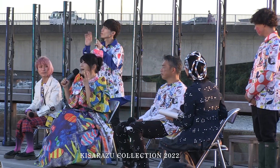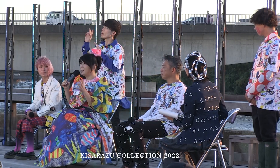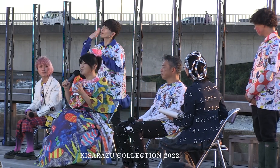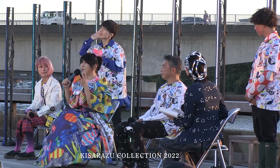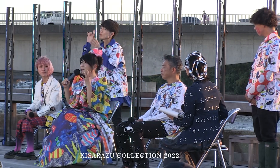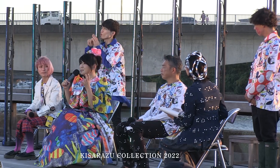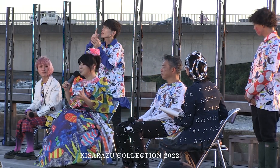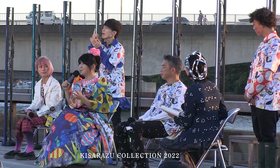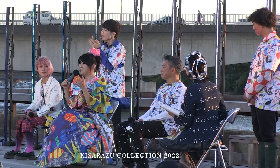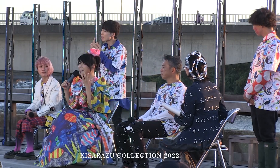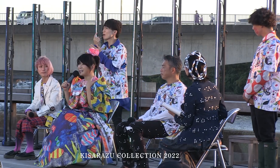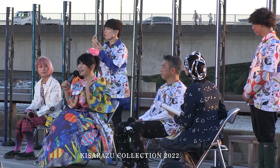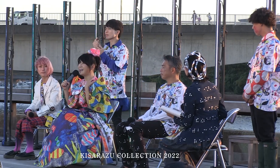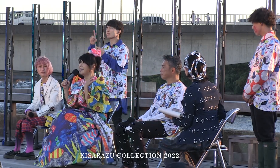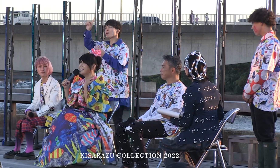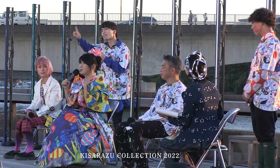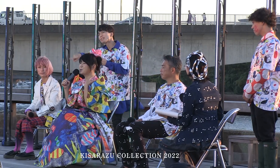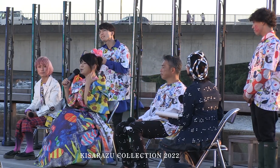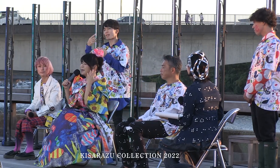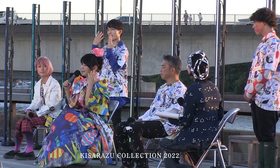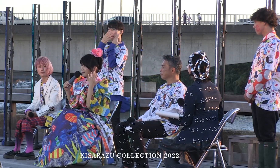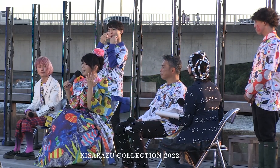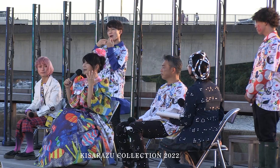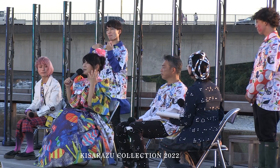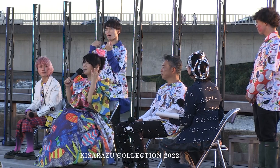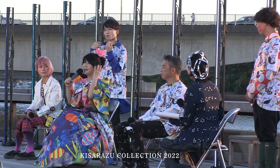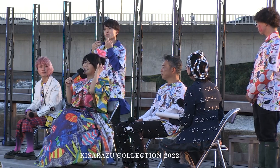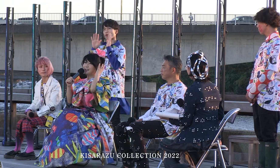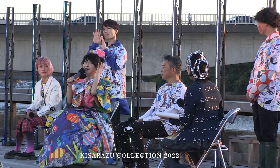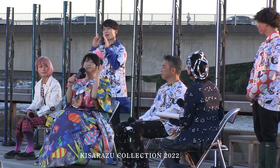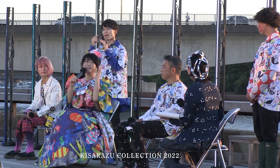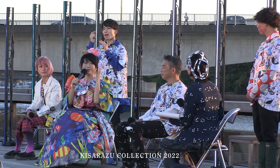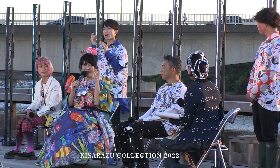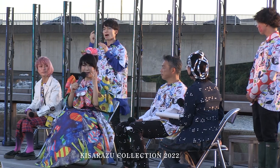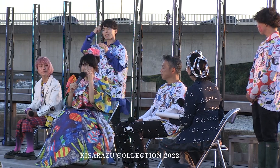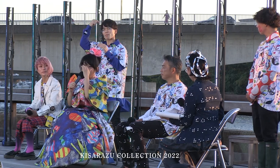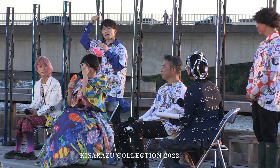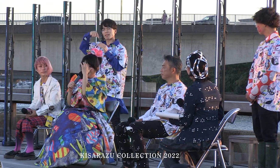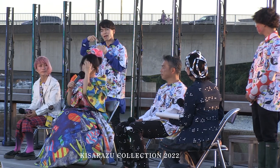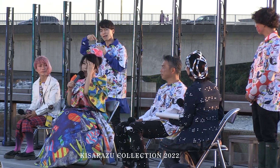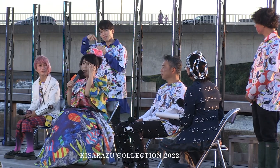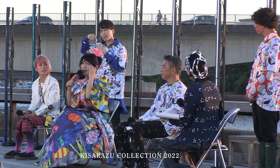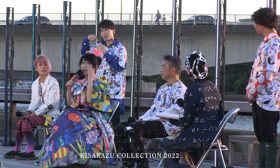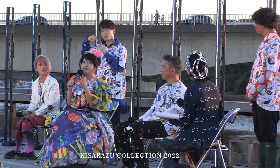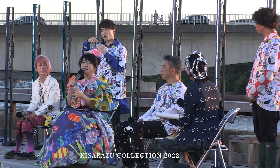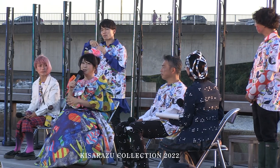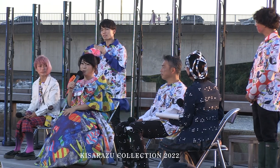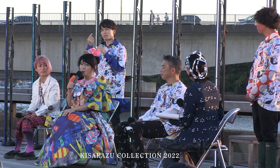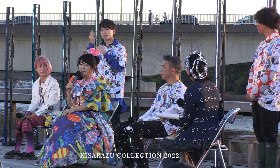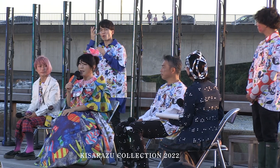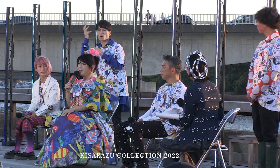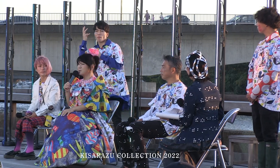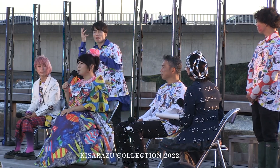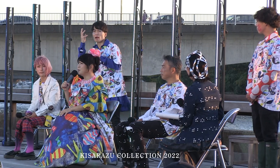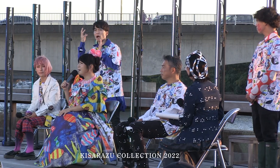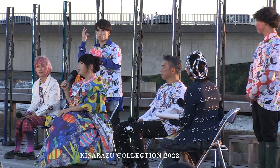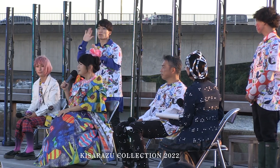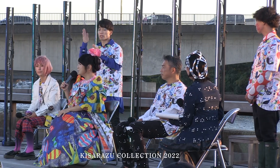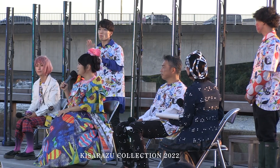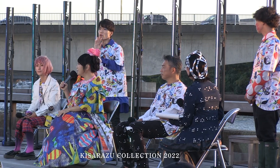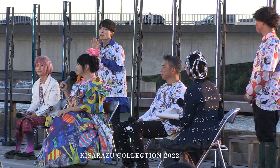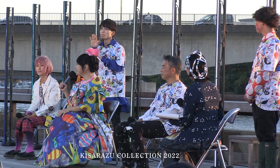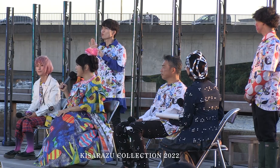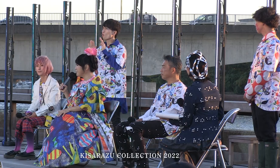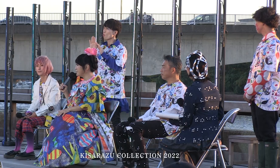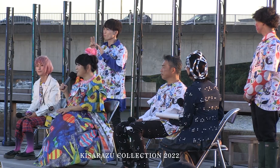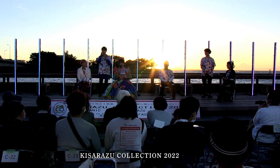がありのままの自分の姿で曲の間だけ頭の中で入れるんですよね。あとはなんか現実に戻って、そこには